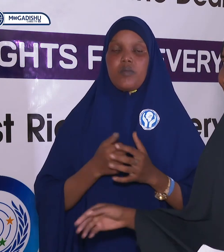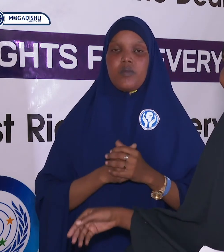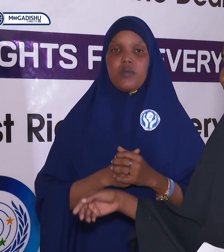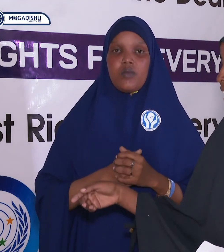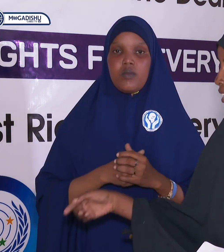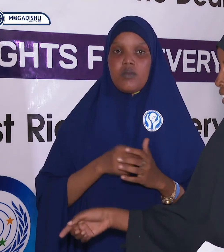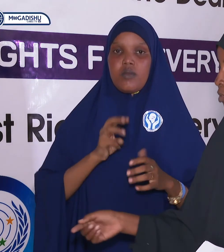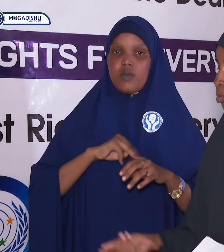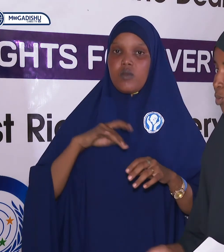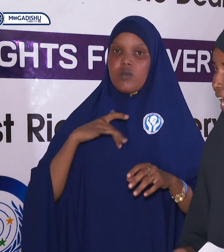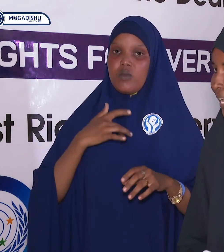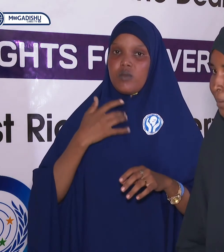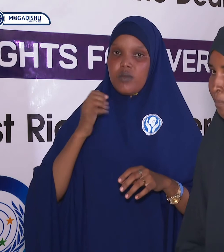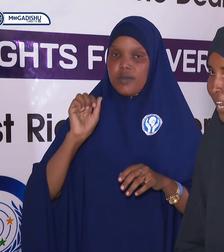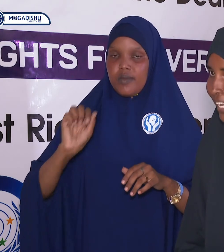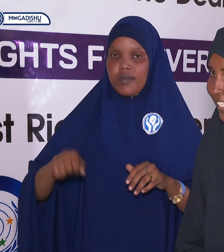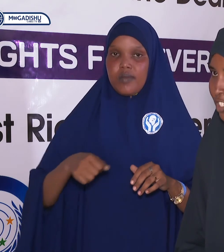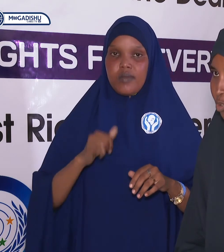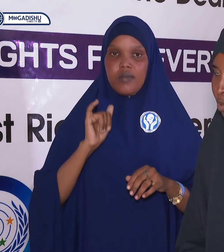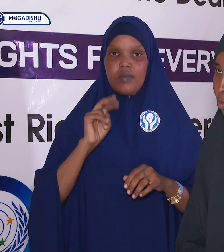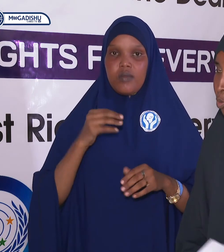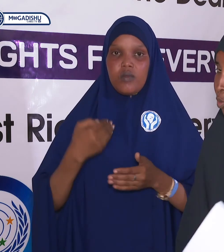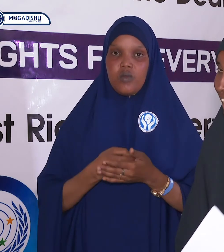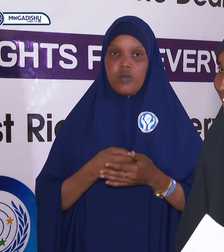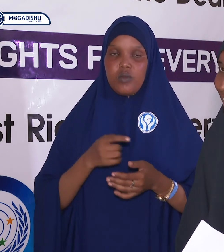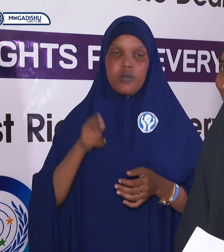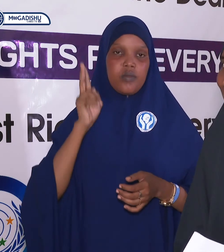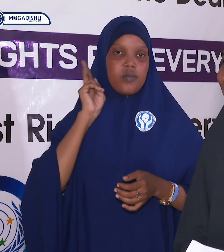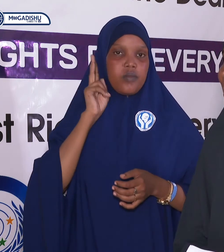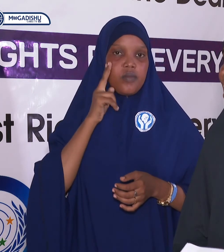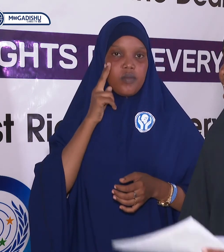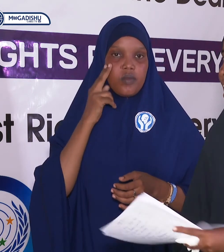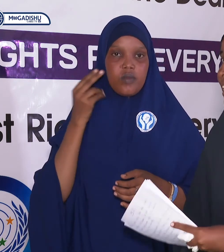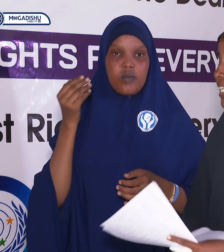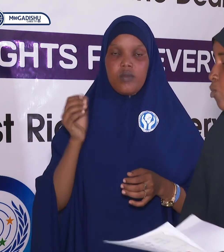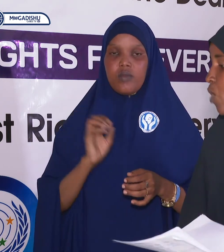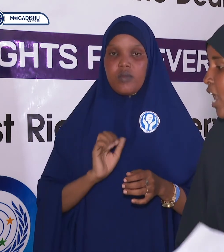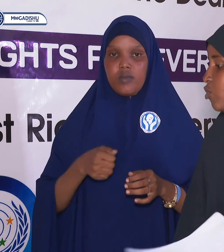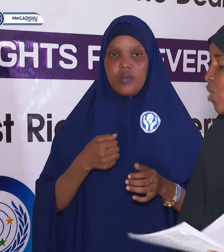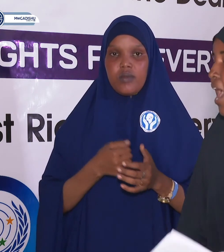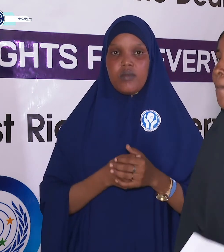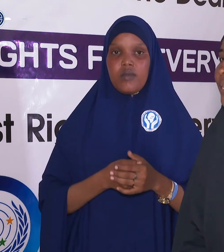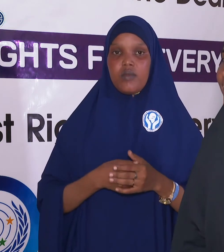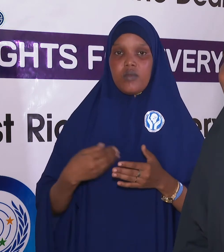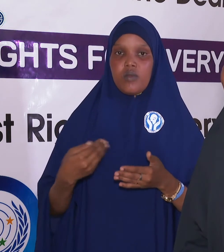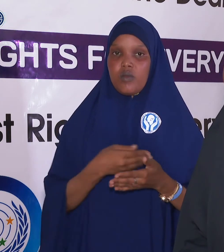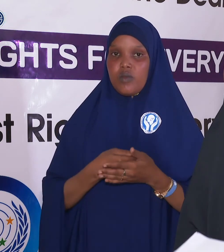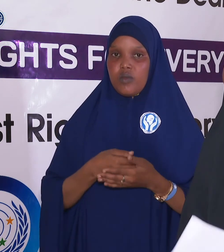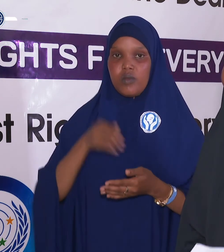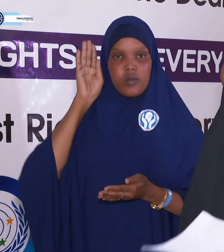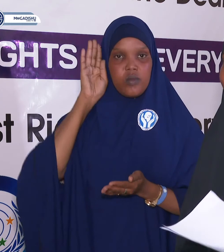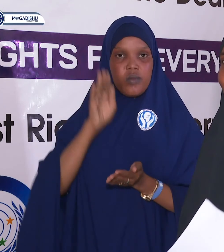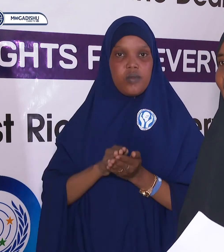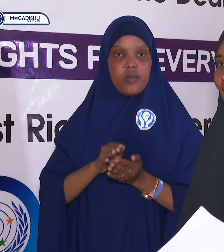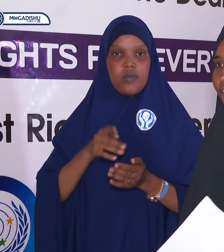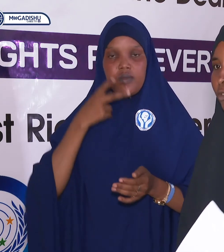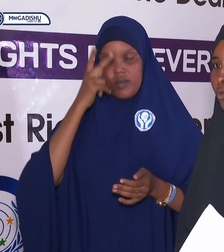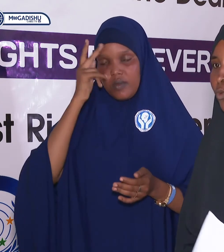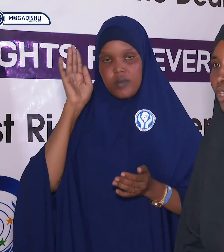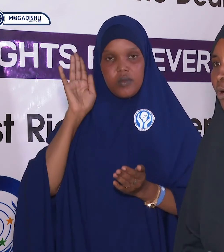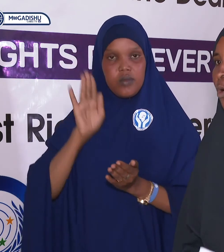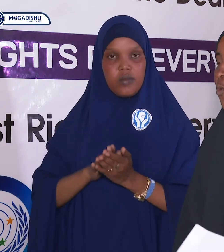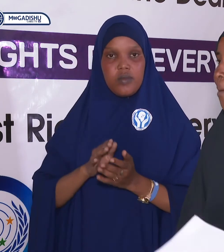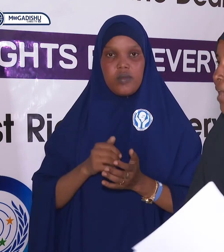كرتا إن عن قاد مقال كيس وحد الدنيا إيسان والد كأمينين كان هذا